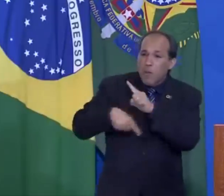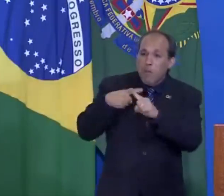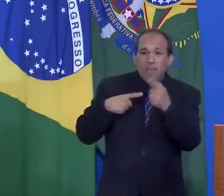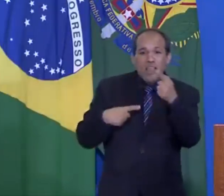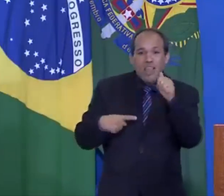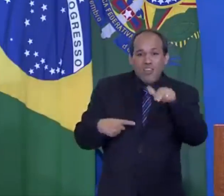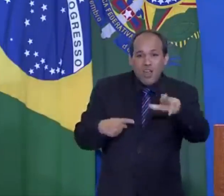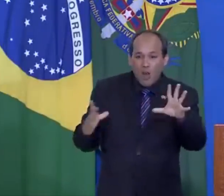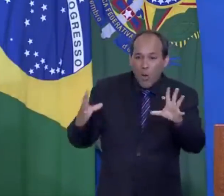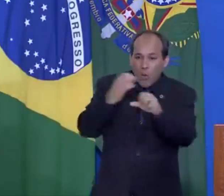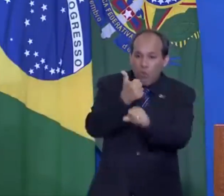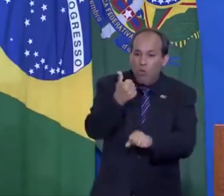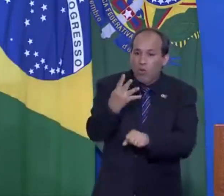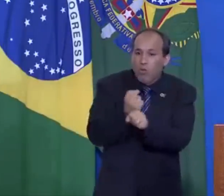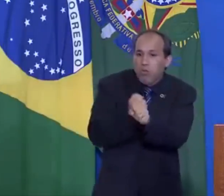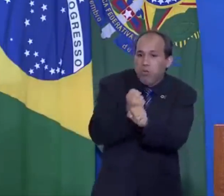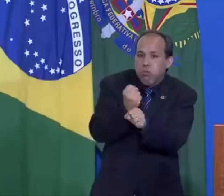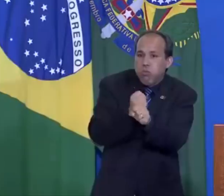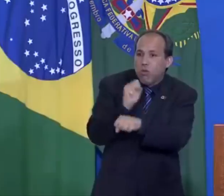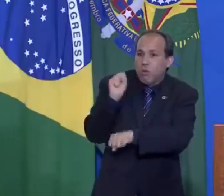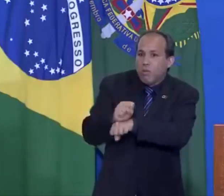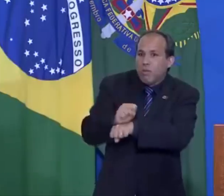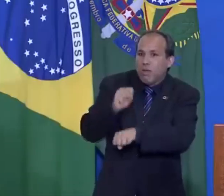14 anos pela sua esposa.